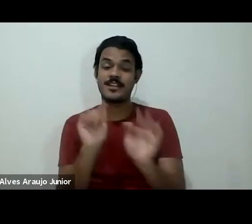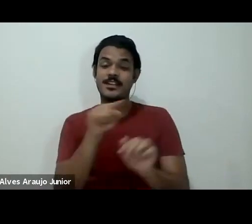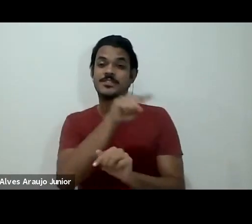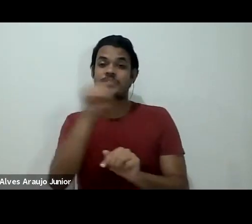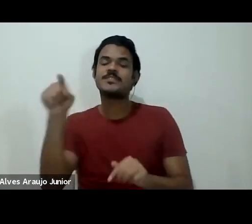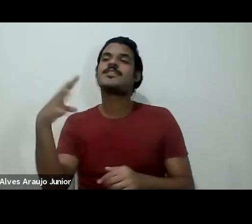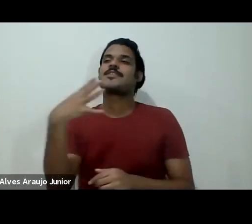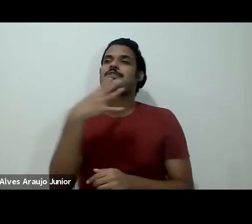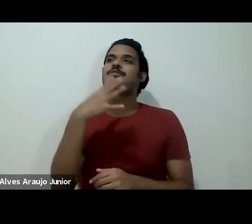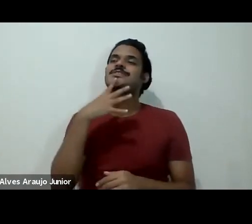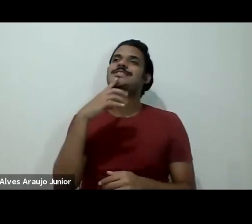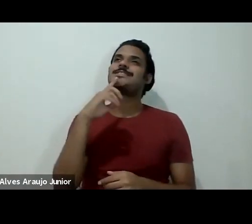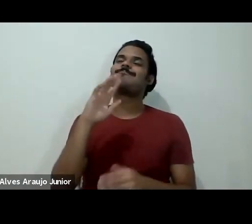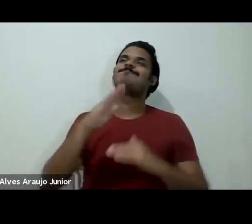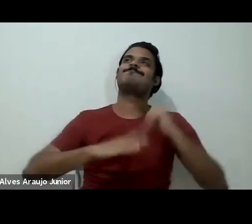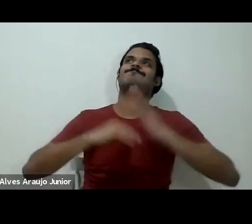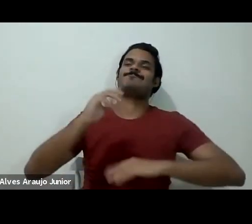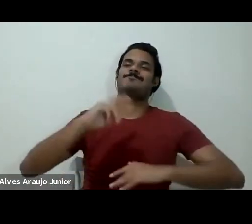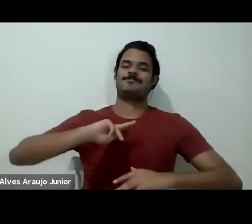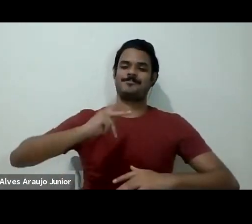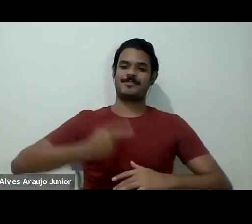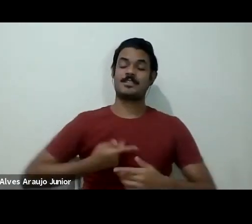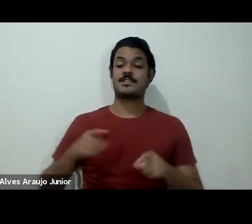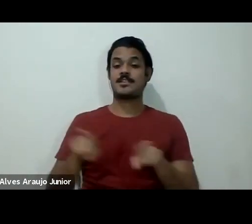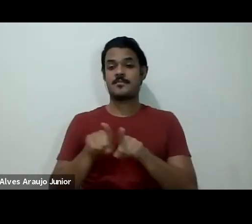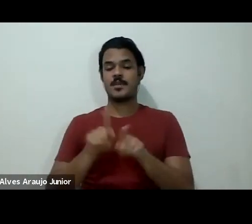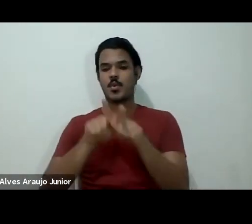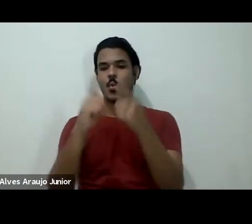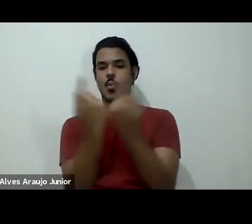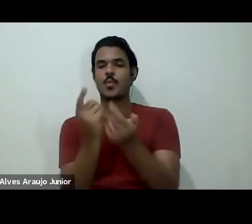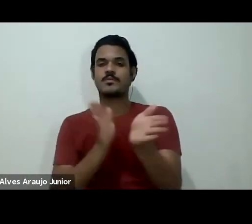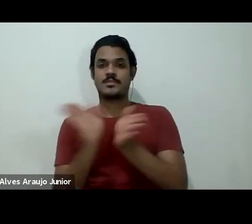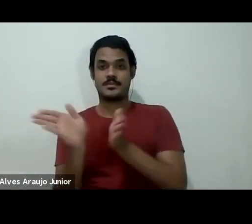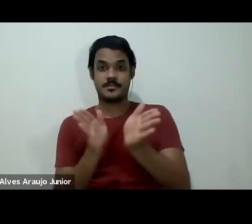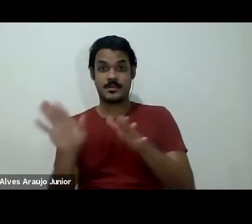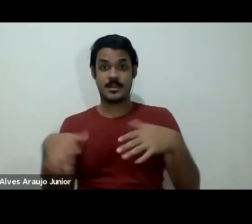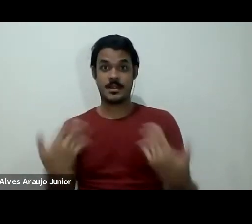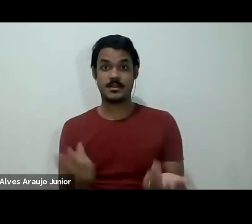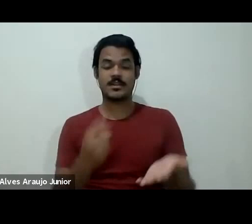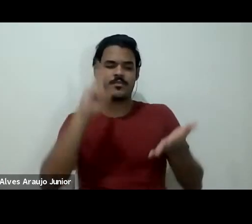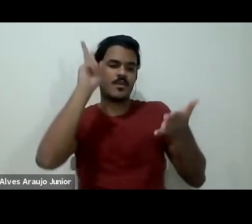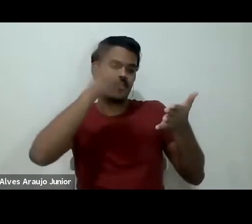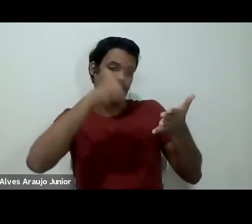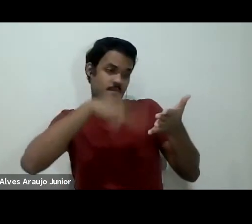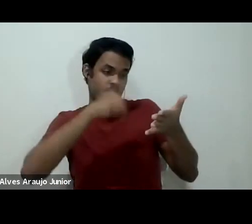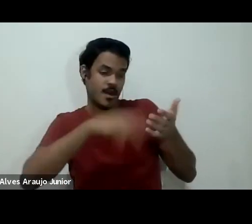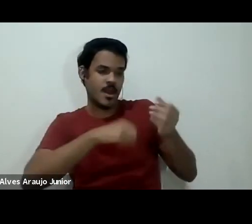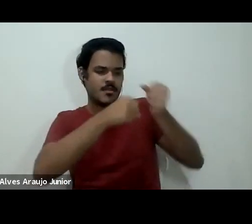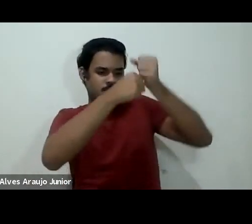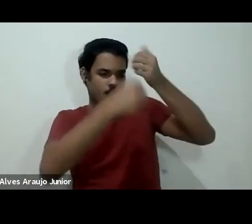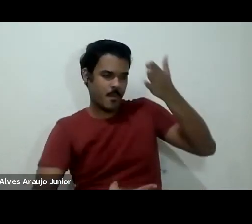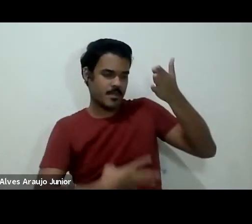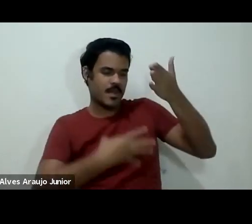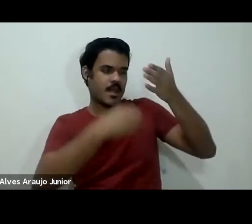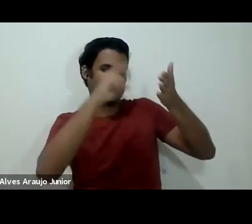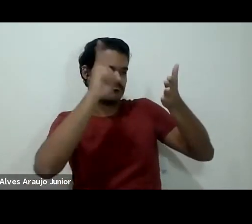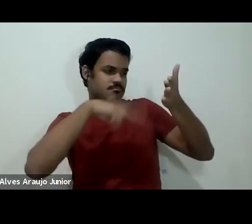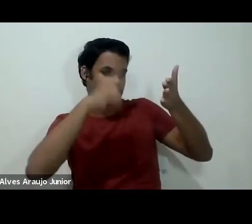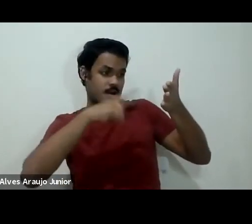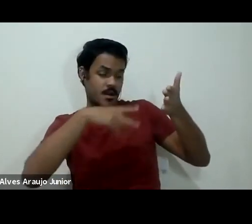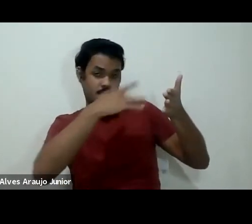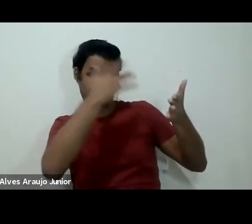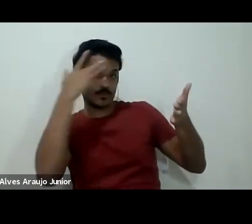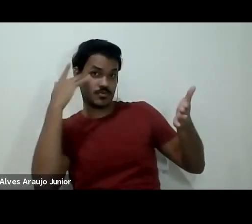Gratidão a toda a equipe de acessibilidade. Eu vou ler os comentários das pessoas,